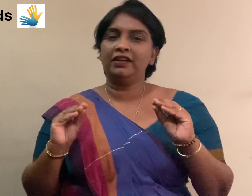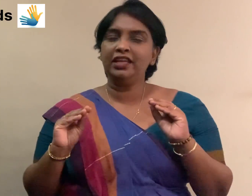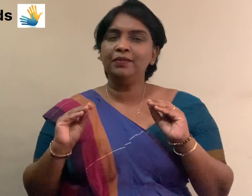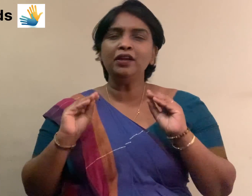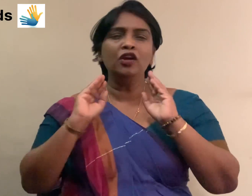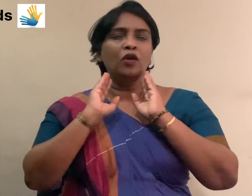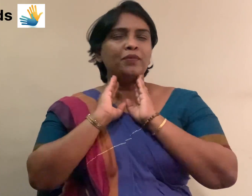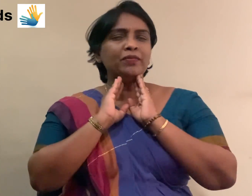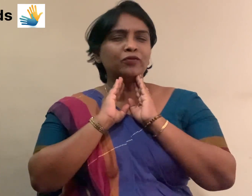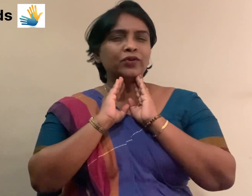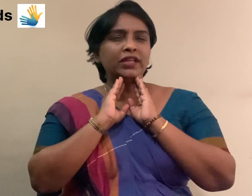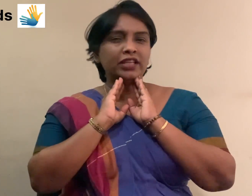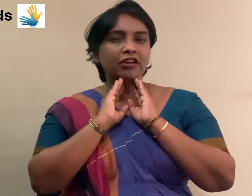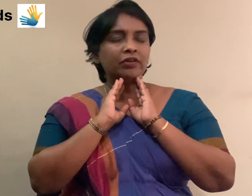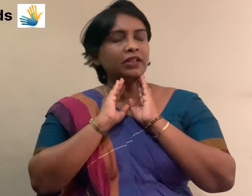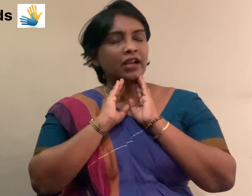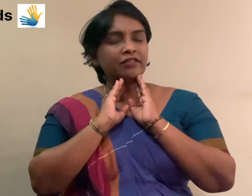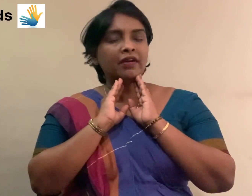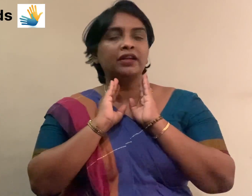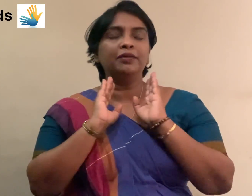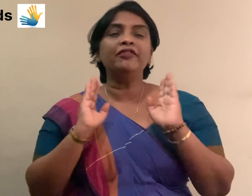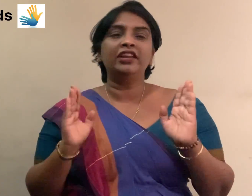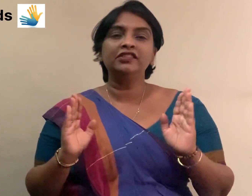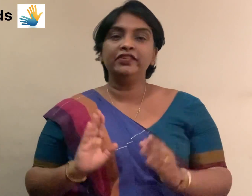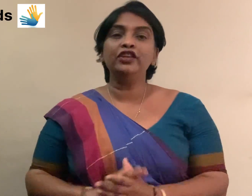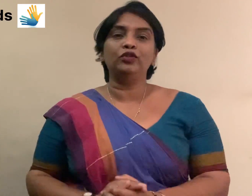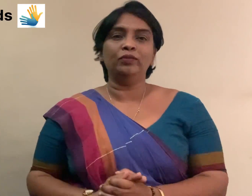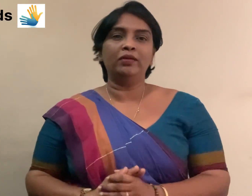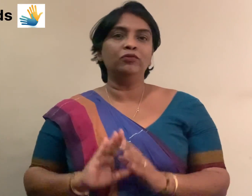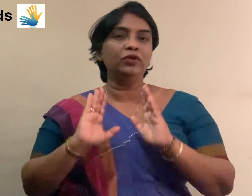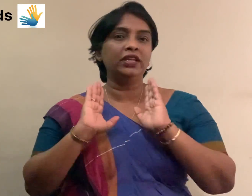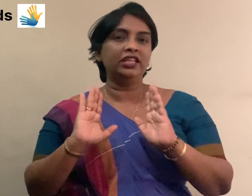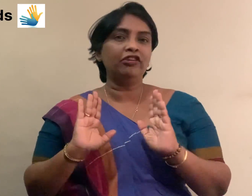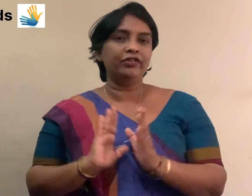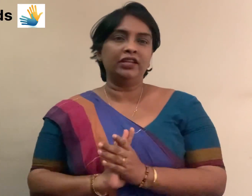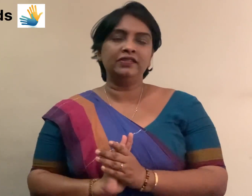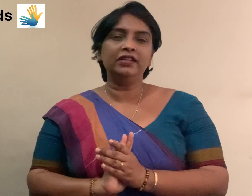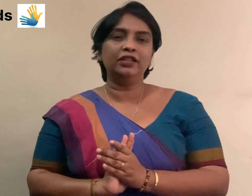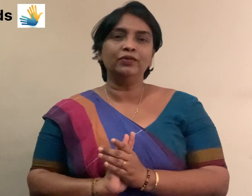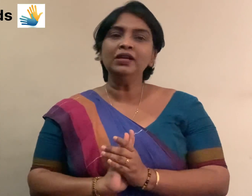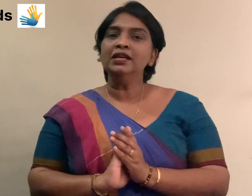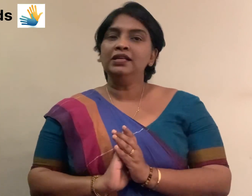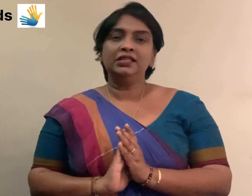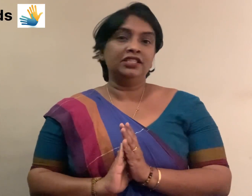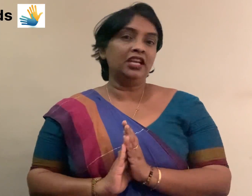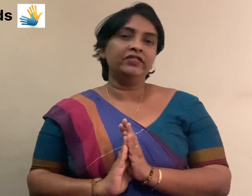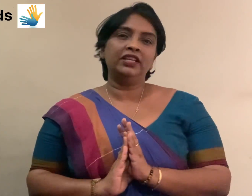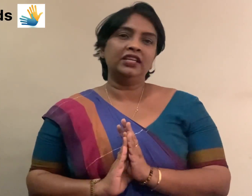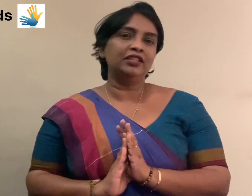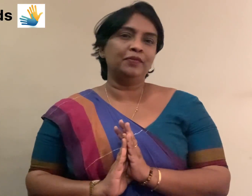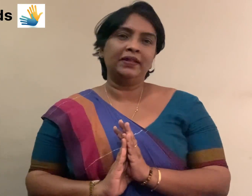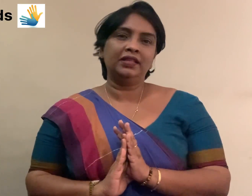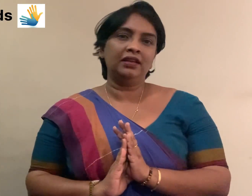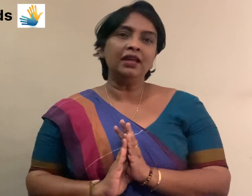වගේම ඔබේ මූණ ඉරියව්වත් අනිවාර්යෙන් වෙනස් විය යුතුයි. මූණ ඉරියව් වෙනස් වෙන්නේ නැතුව සංඥා විතරක් ඉදිරිපත් කරලා